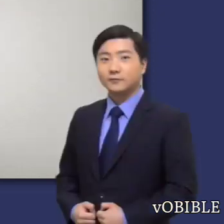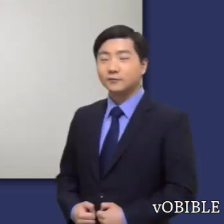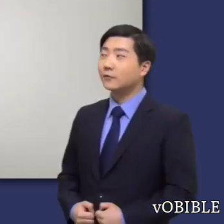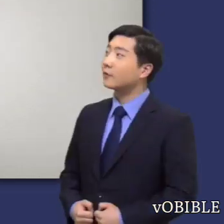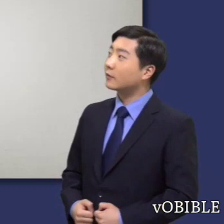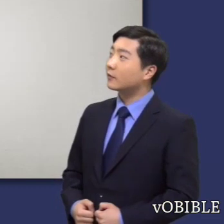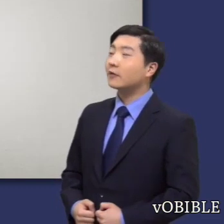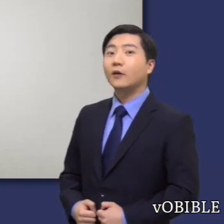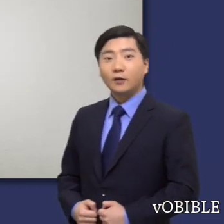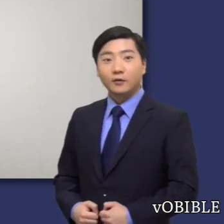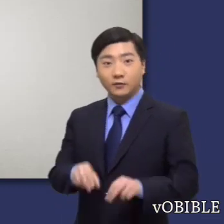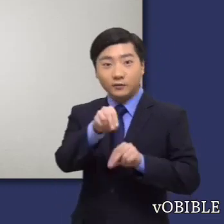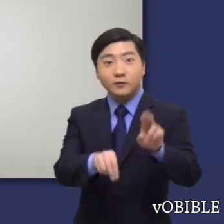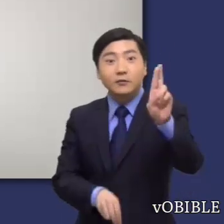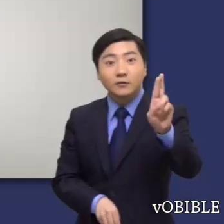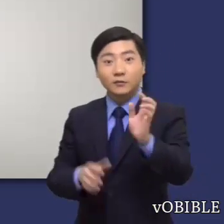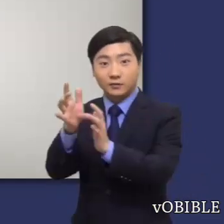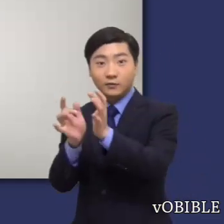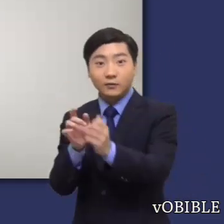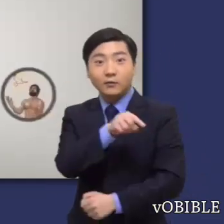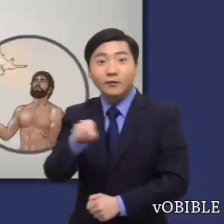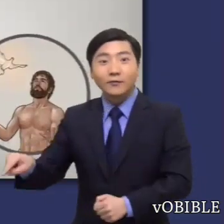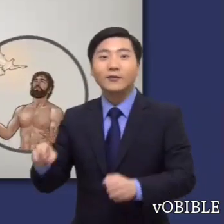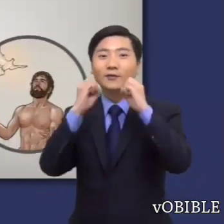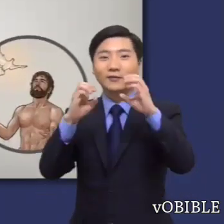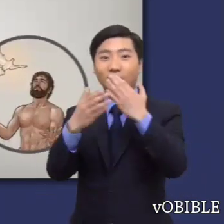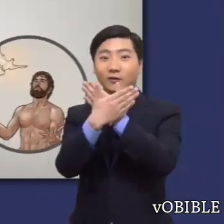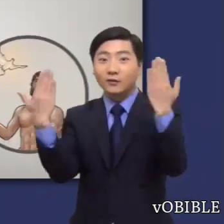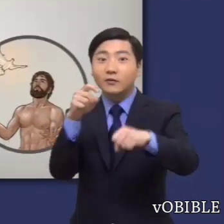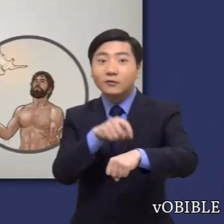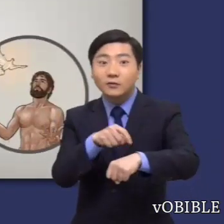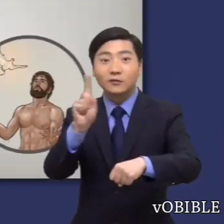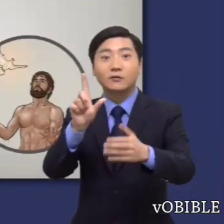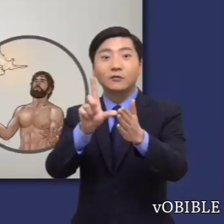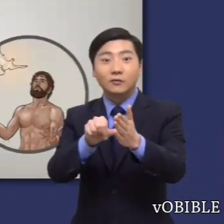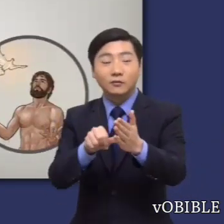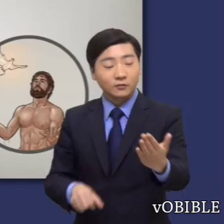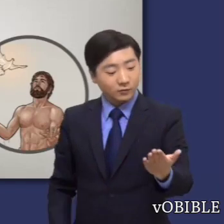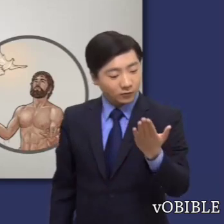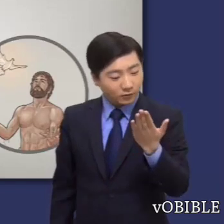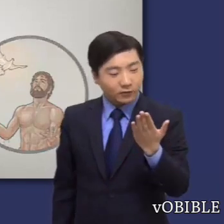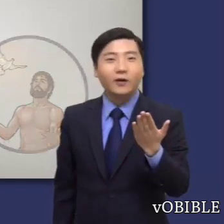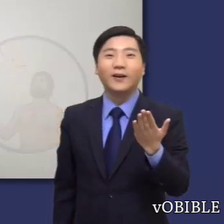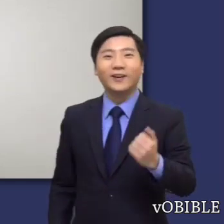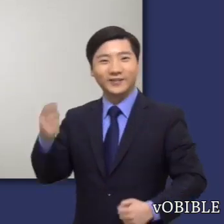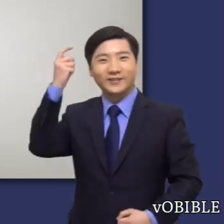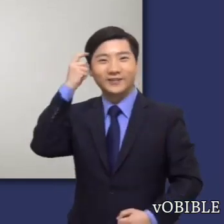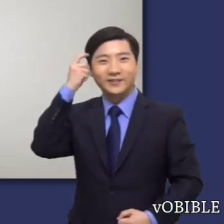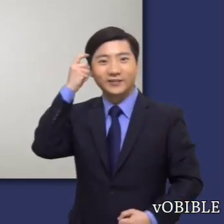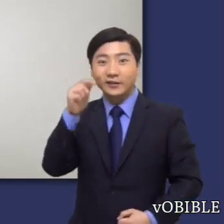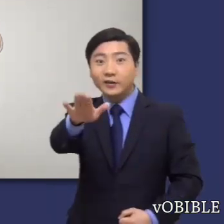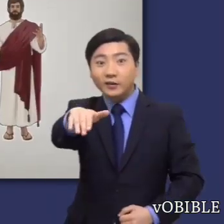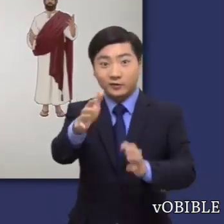第三章的资料可以让我们推算施浸者约翰和耶稣展开传道工作的时间点。